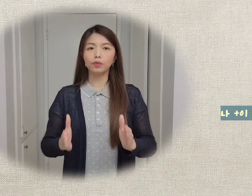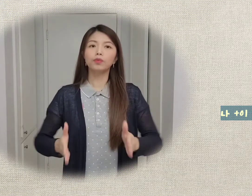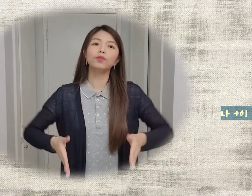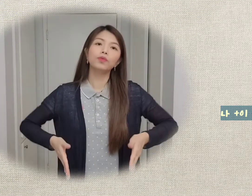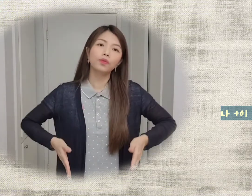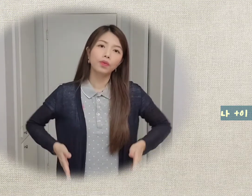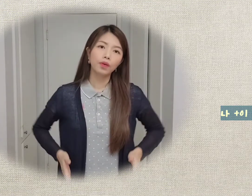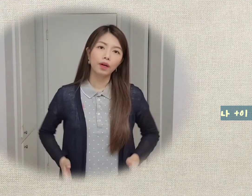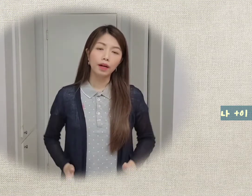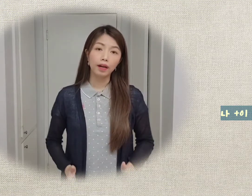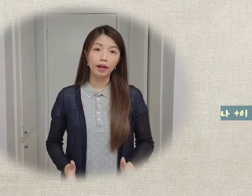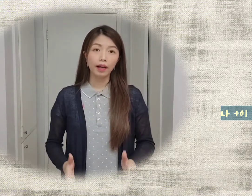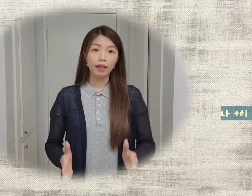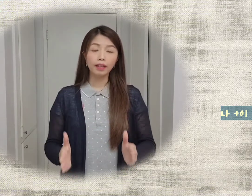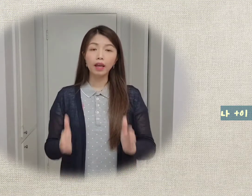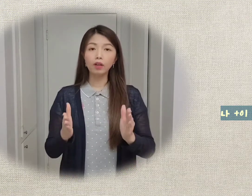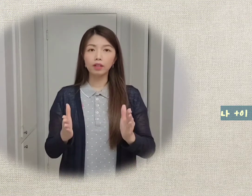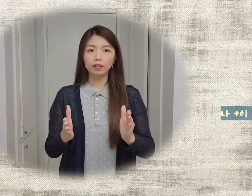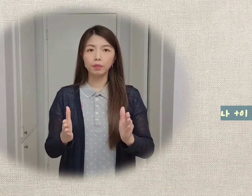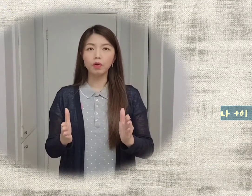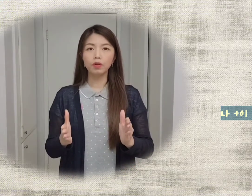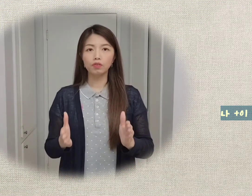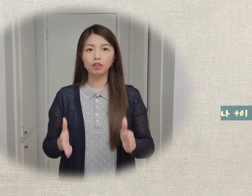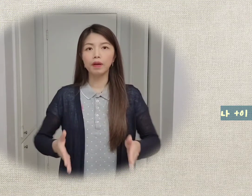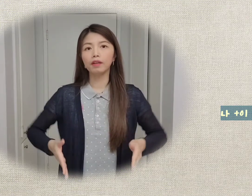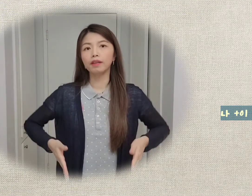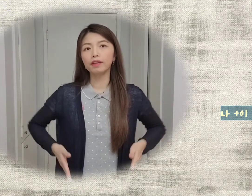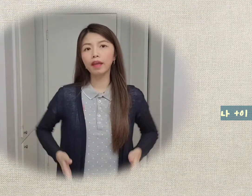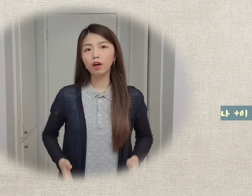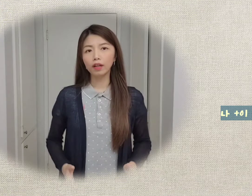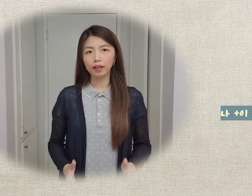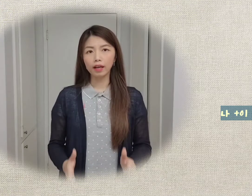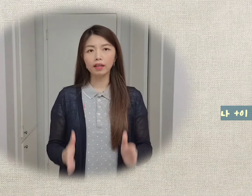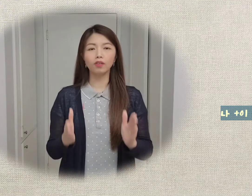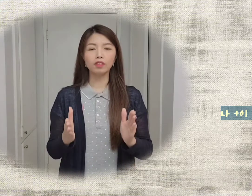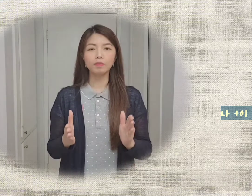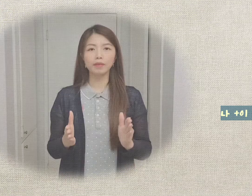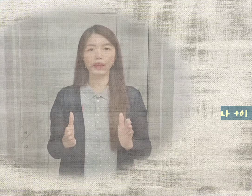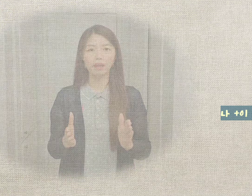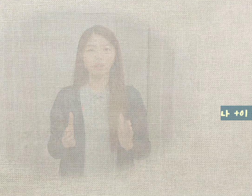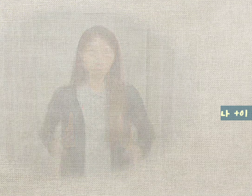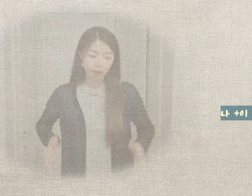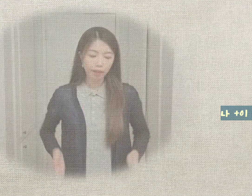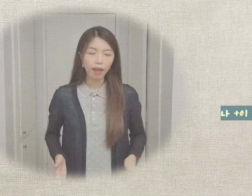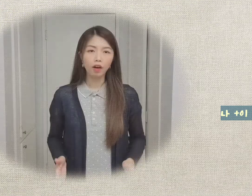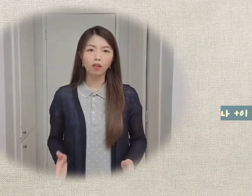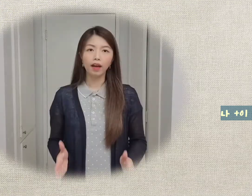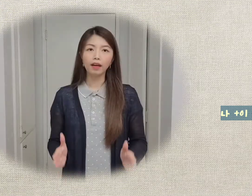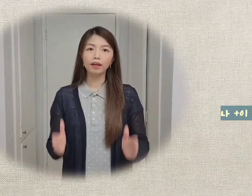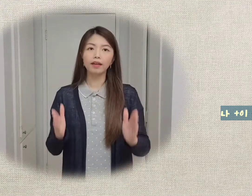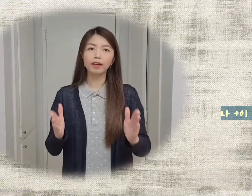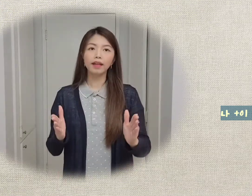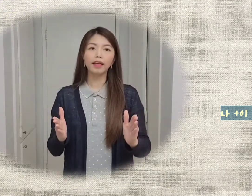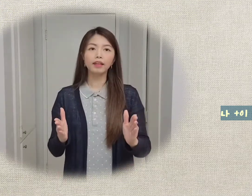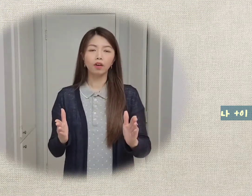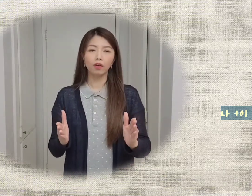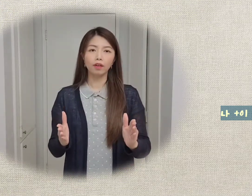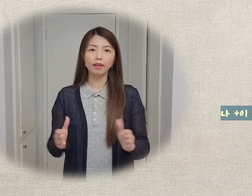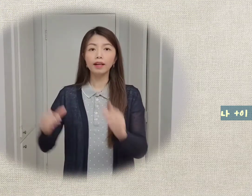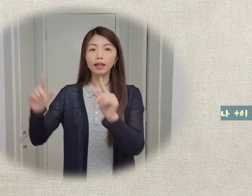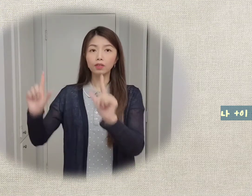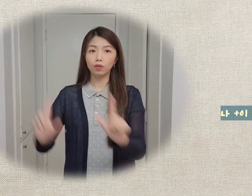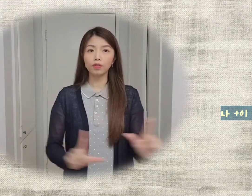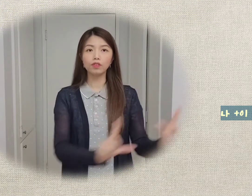앞으로 아이가 태어나듯이 표현해 주시면 태어나다 이런 뜻입니다. 태어나, 사는